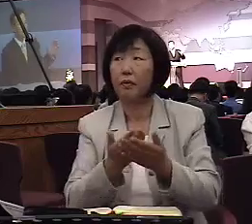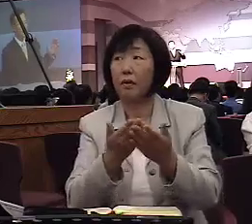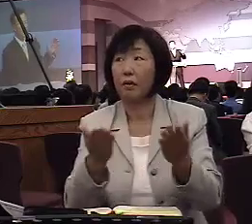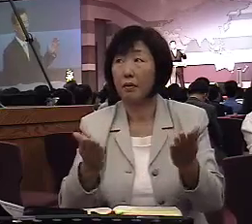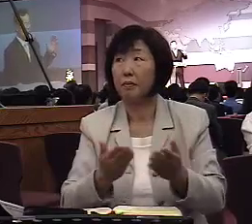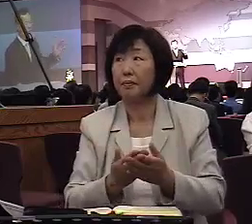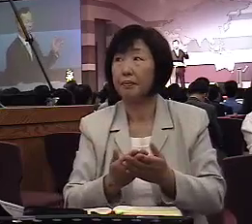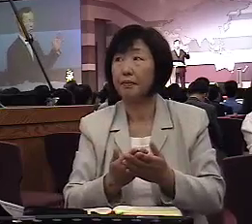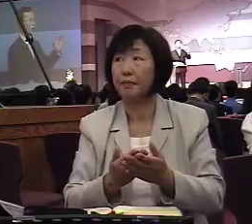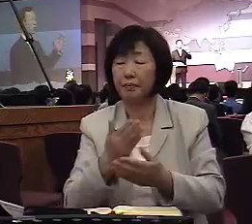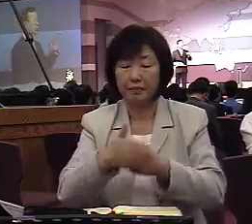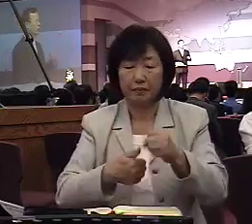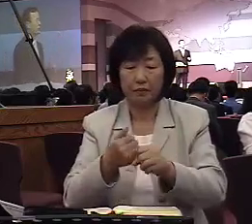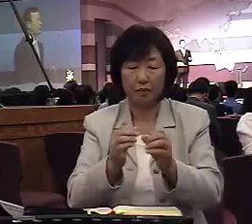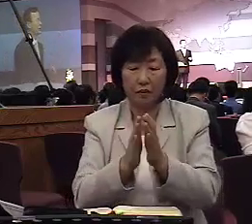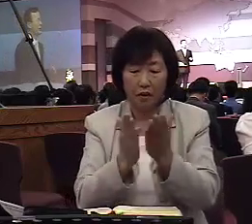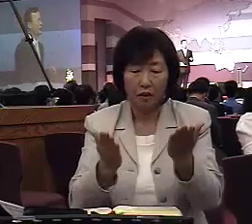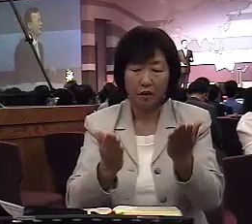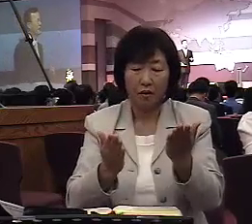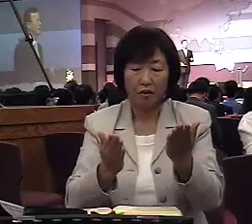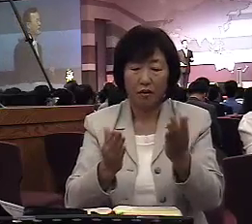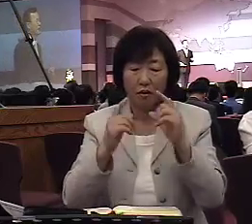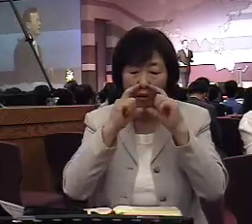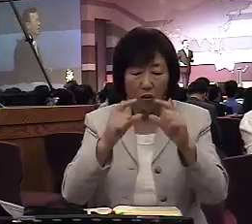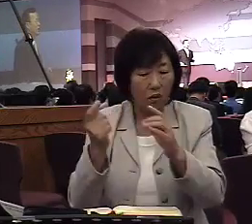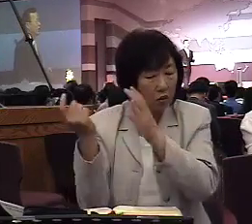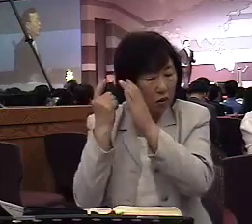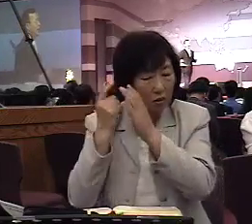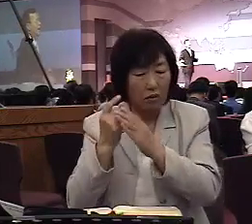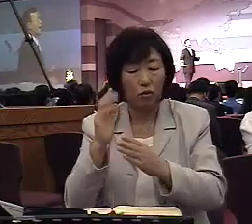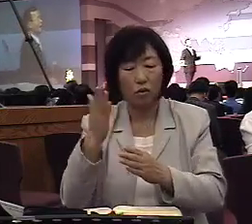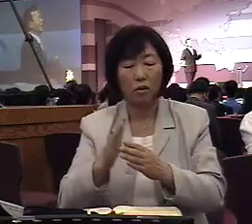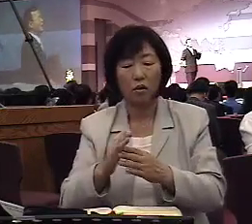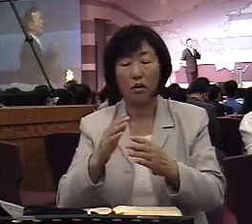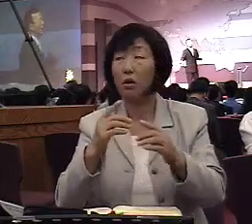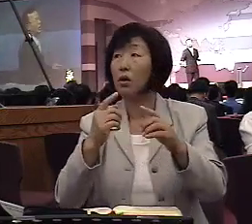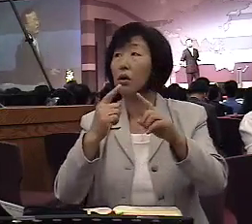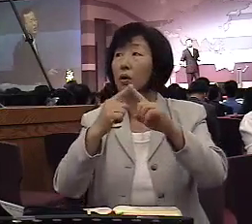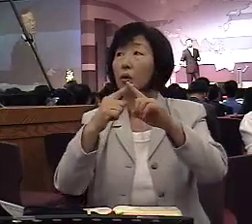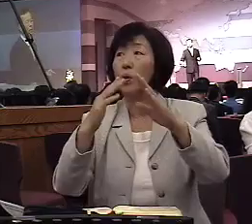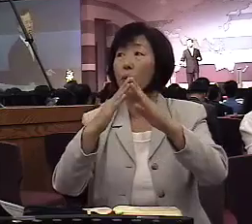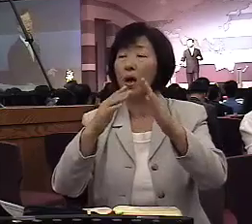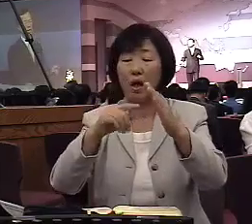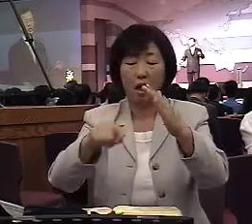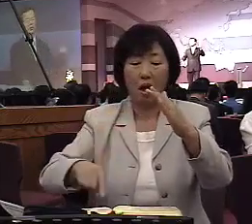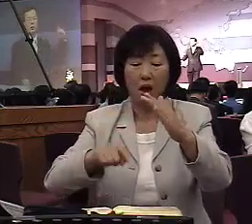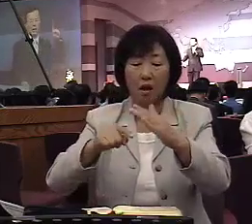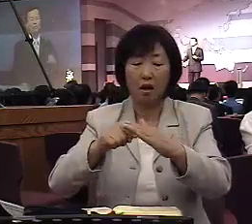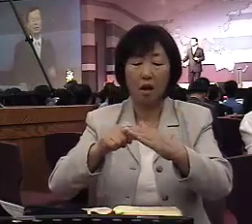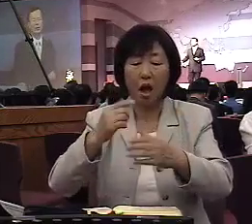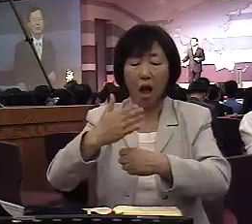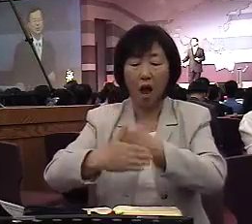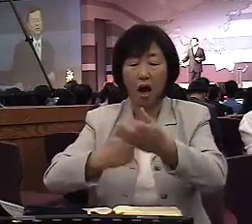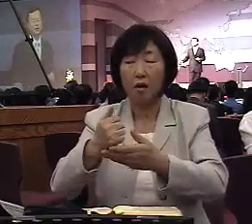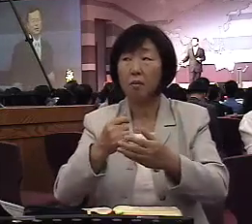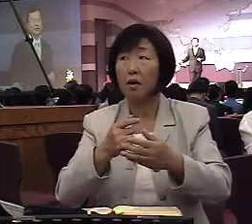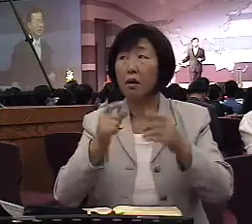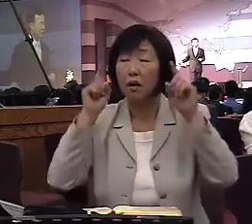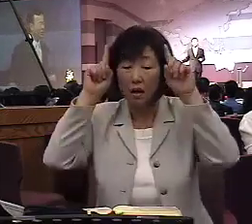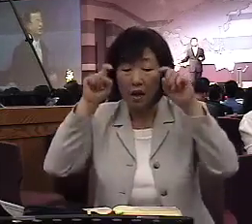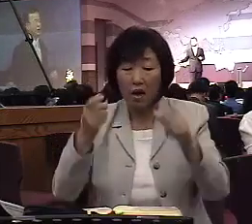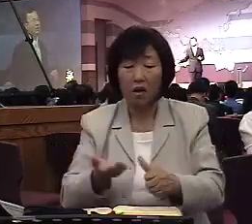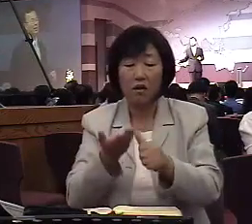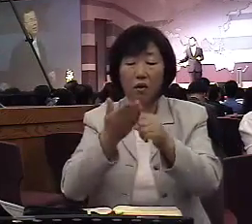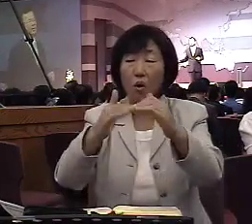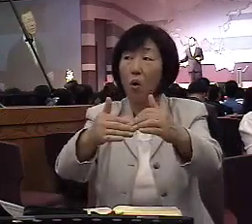여러분, 성경의 경고를 들으셔야 돼요. 교회 안에 하나님의 양떼들을 어떻게 해서든지 삼키려고